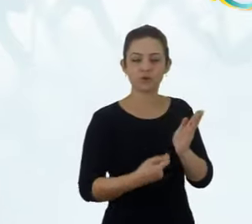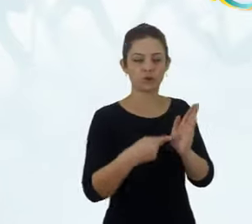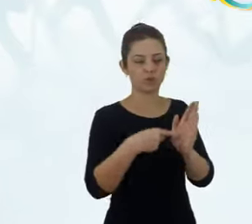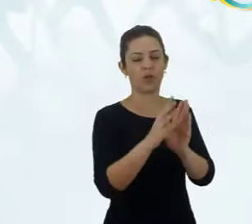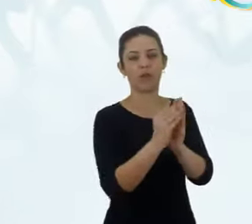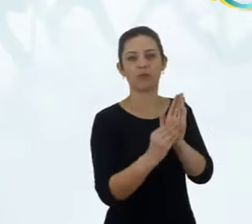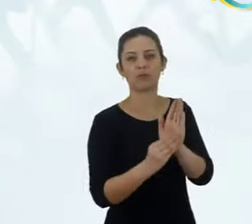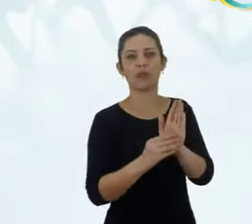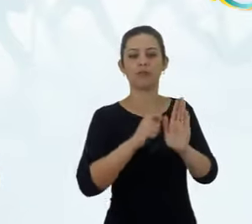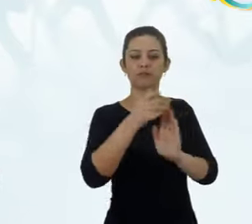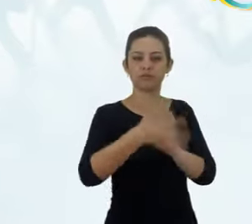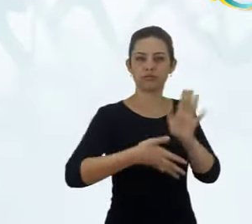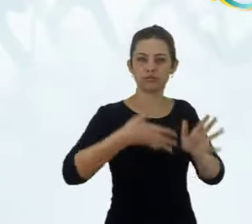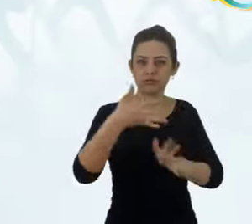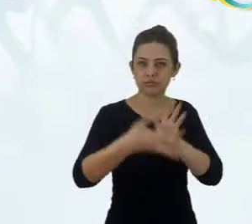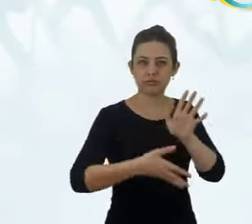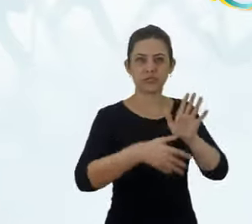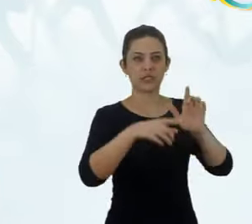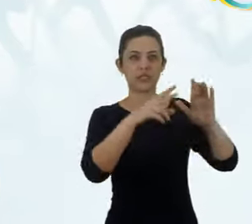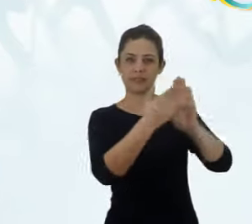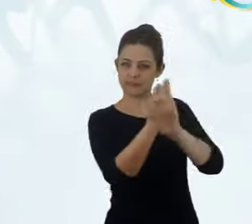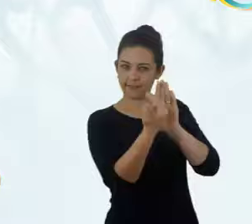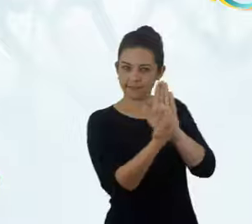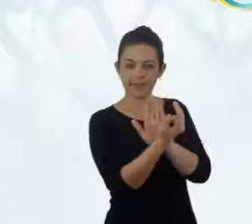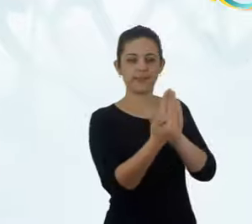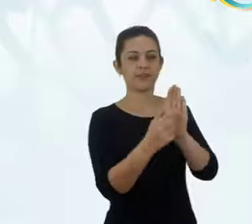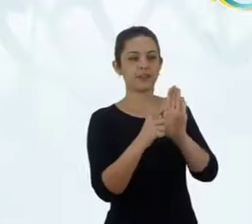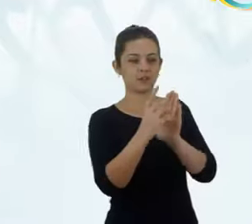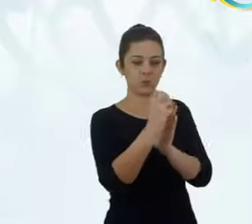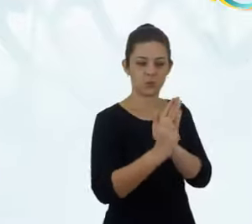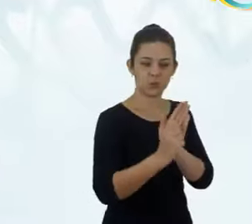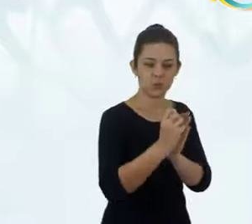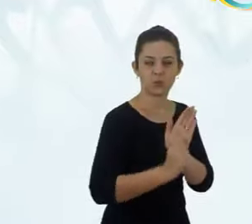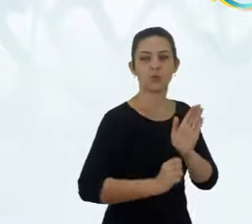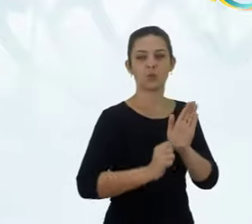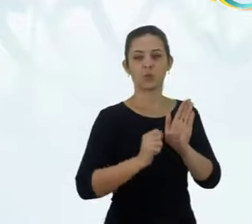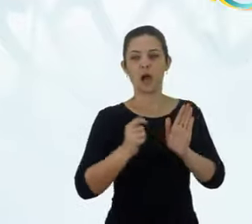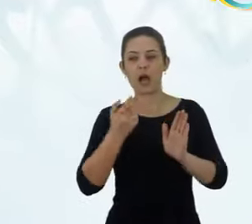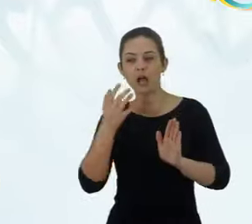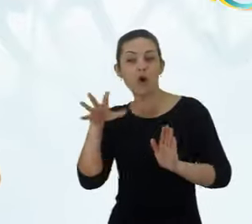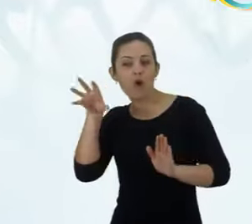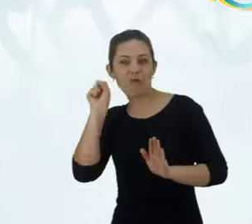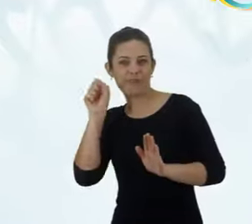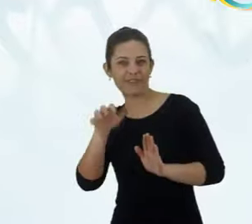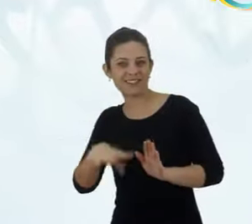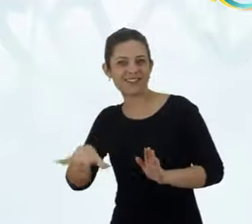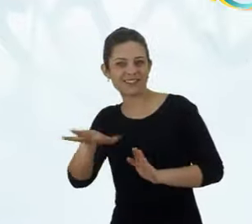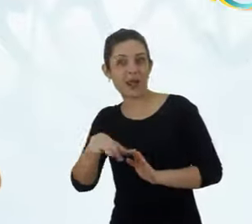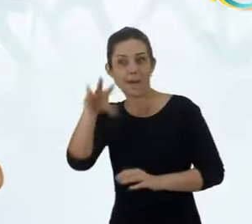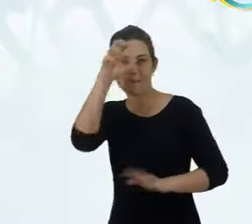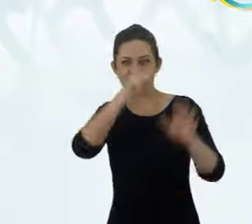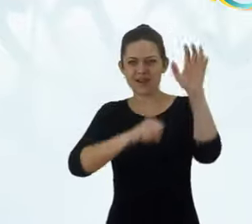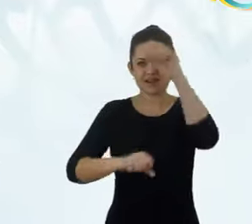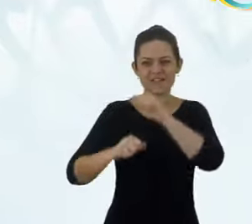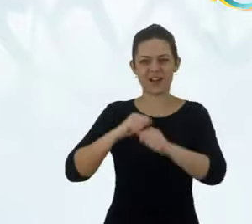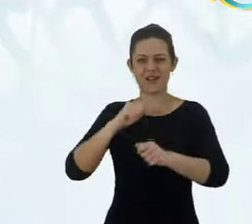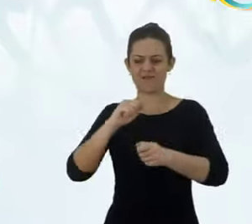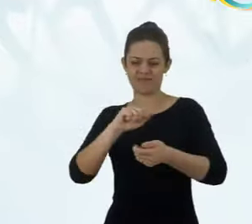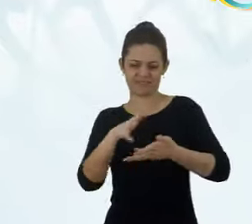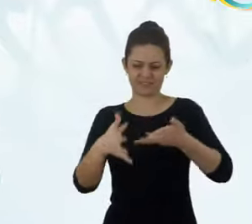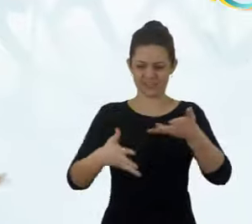feita em Libras também, então as crianças que não tinham surdez, os ouvintes